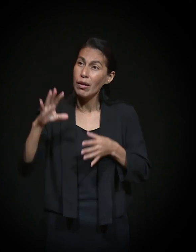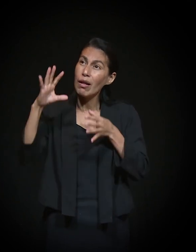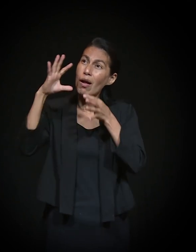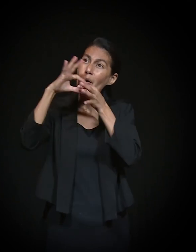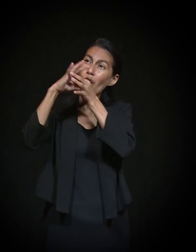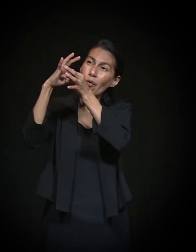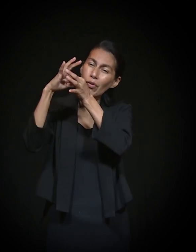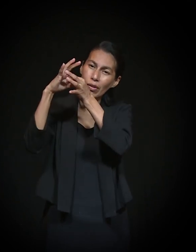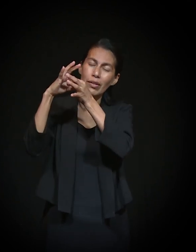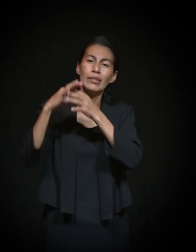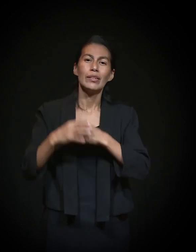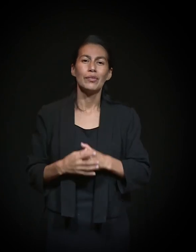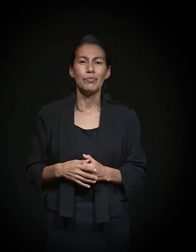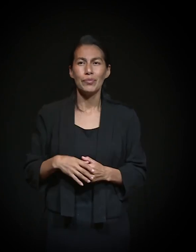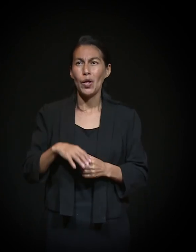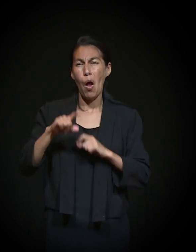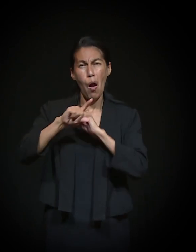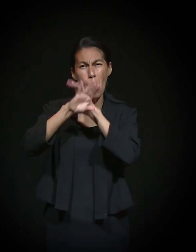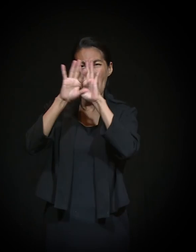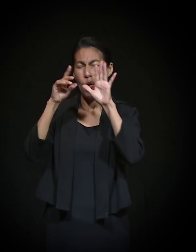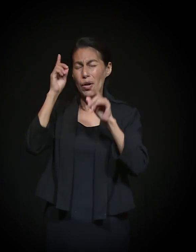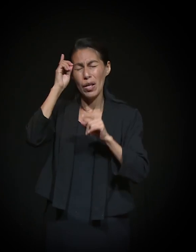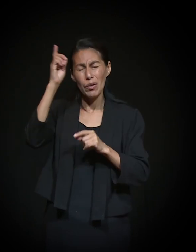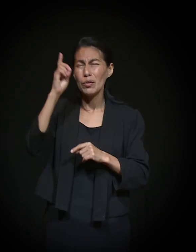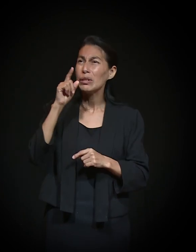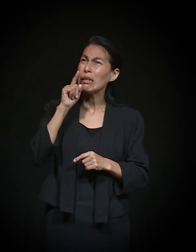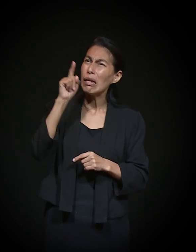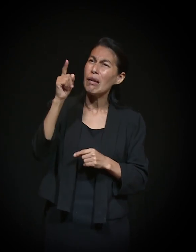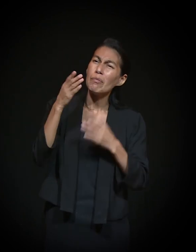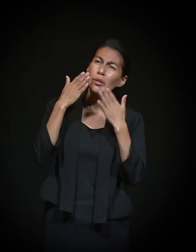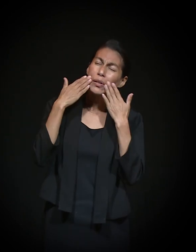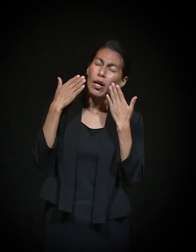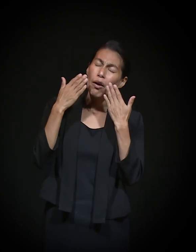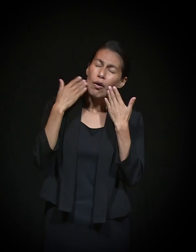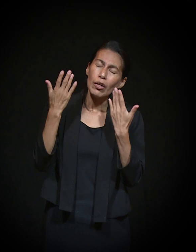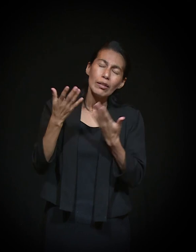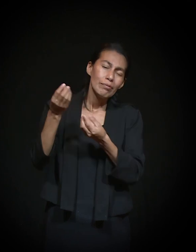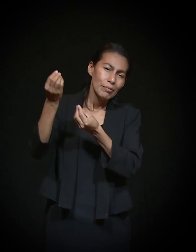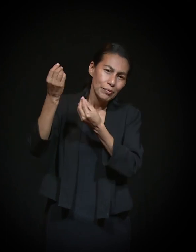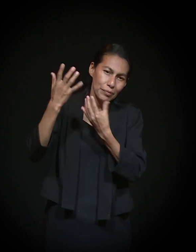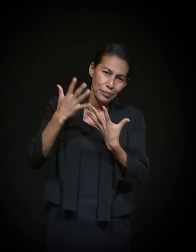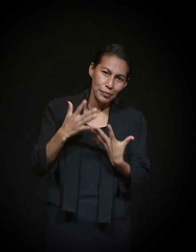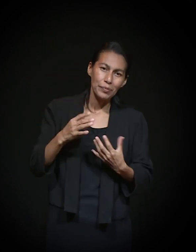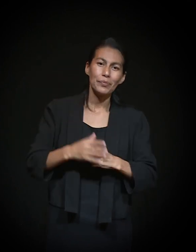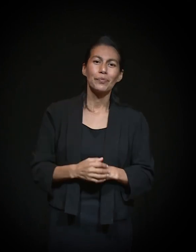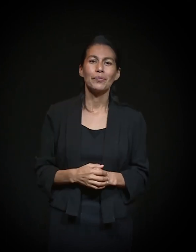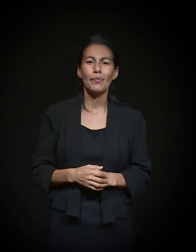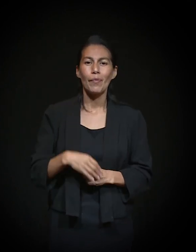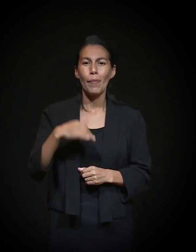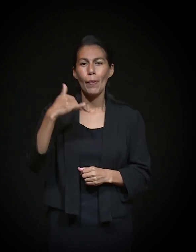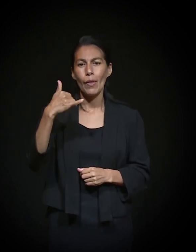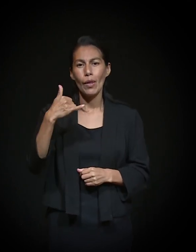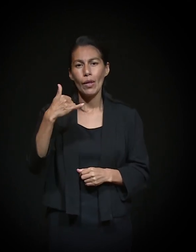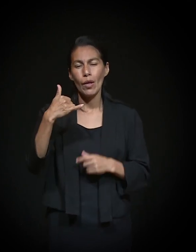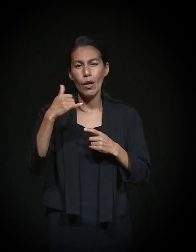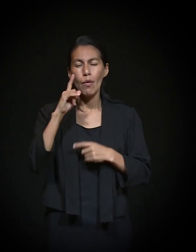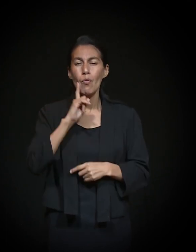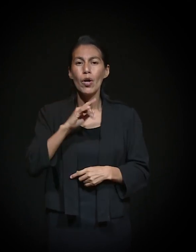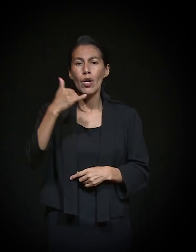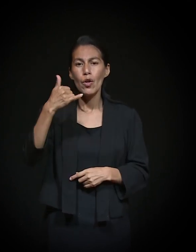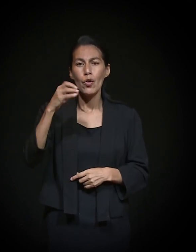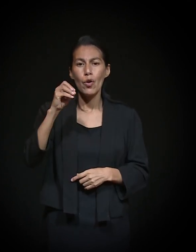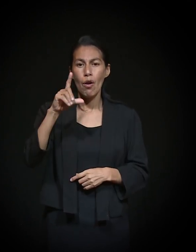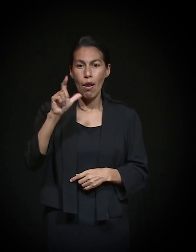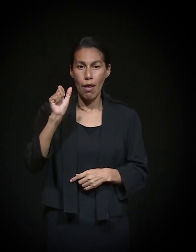y por su misericordia. Yolanda Magaña, por favor, de los planes de estudio